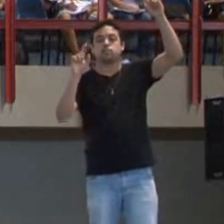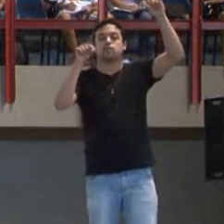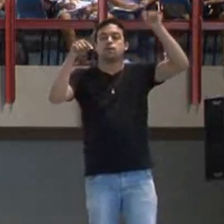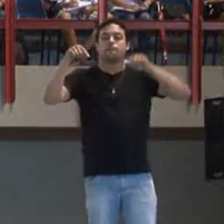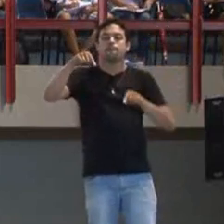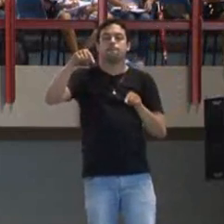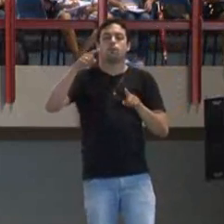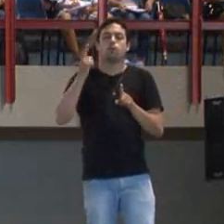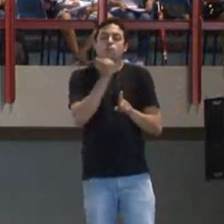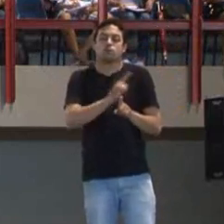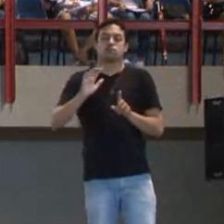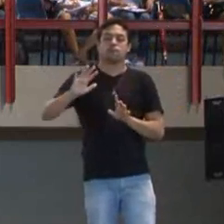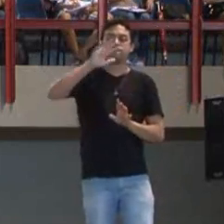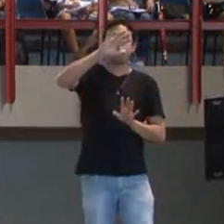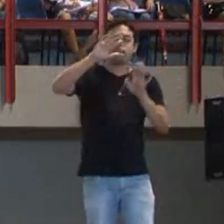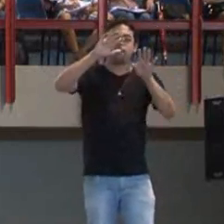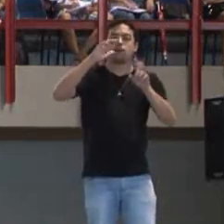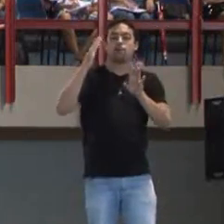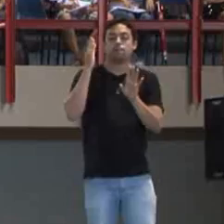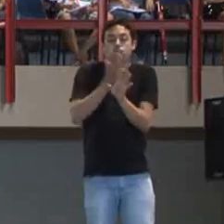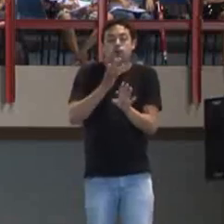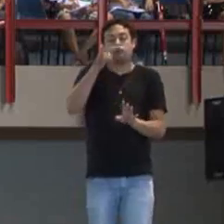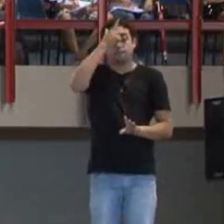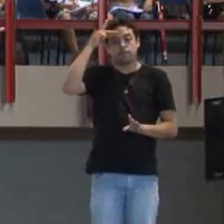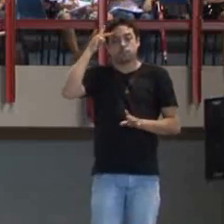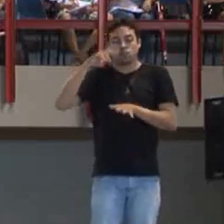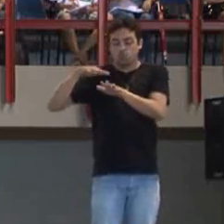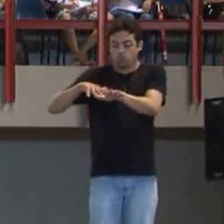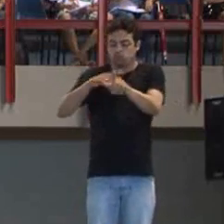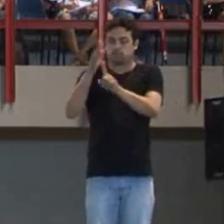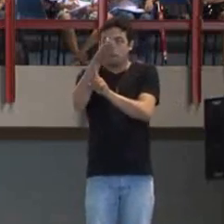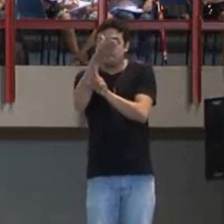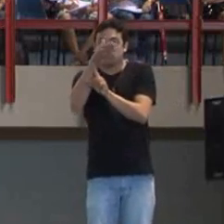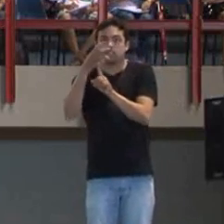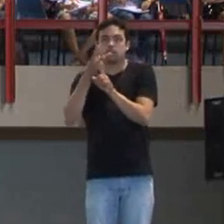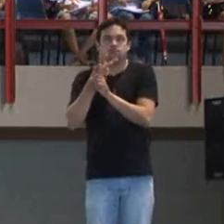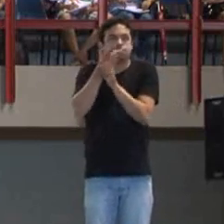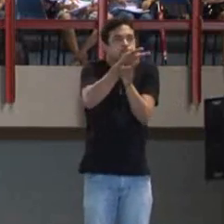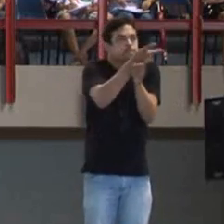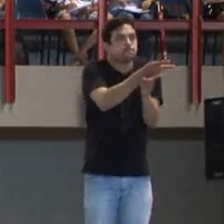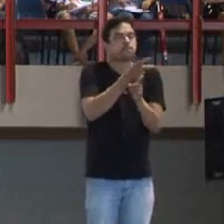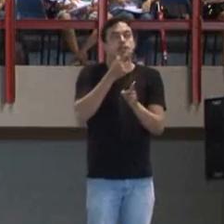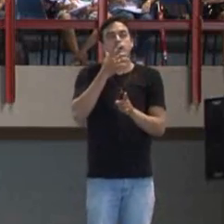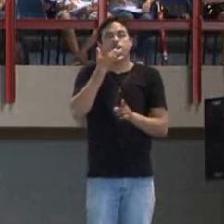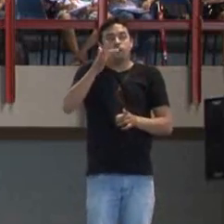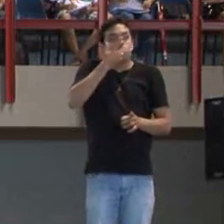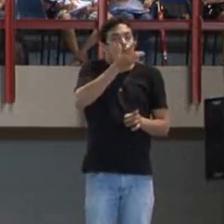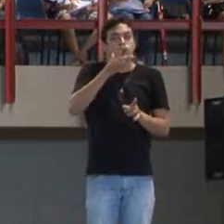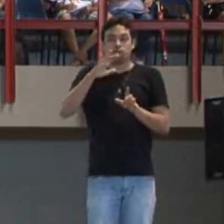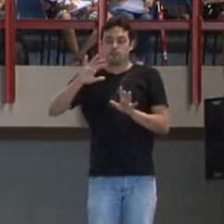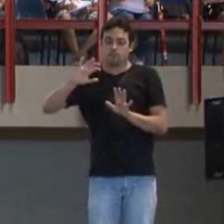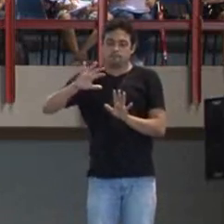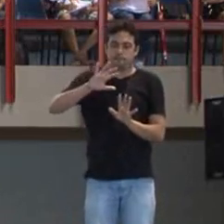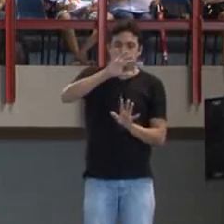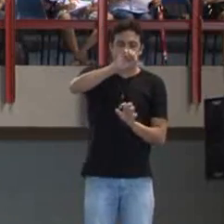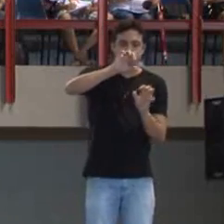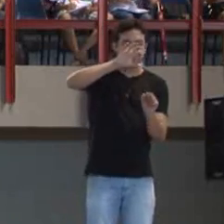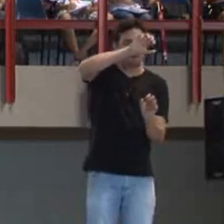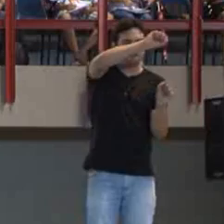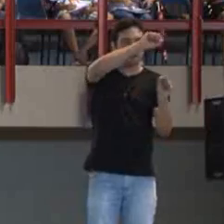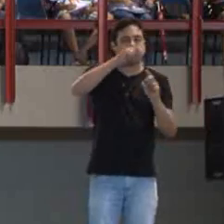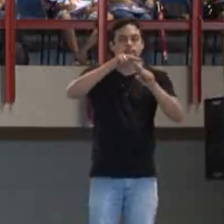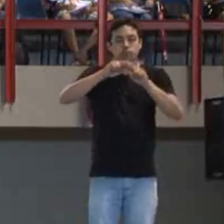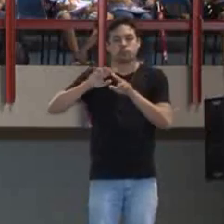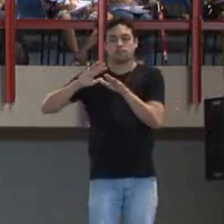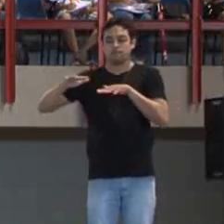das bandeiras à procura do ouro, tá? Então você vai encontrar essa expansão através do